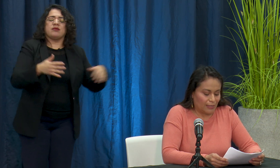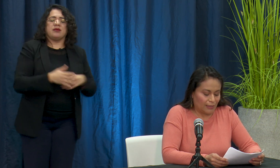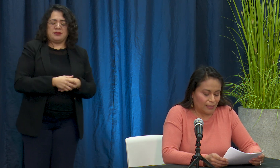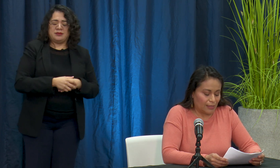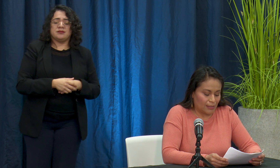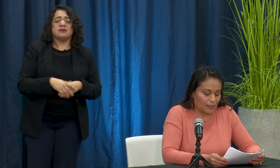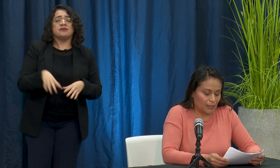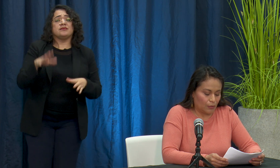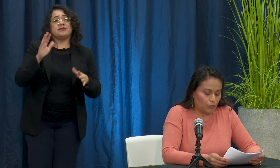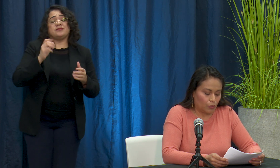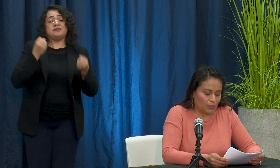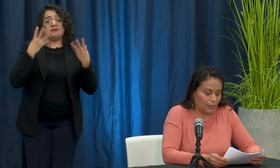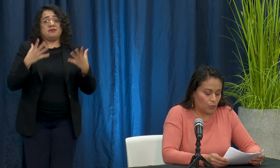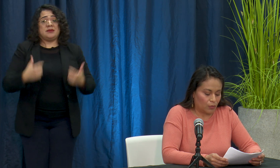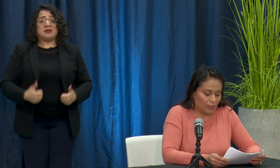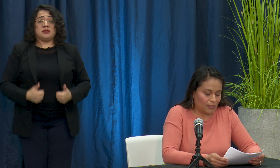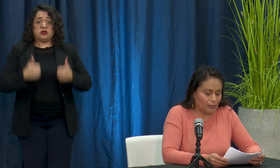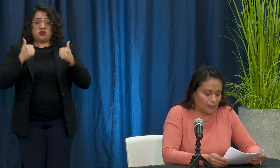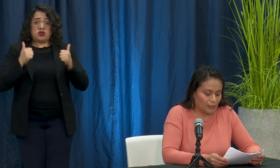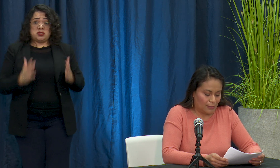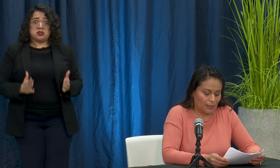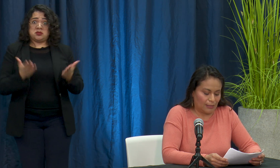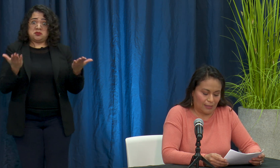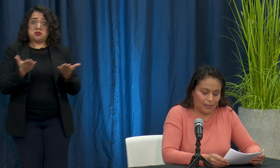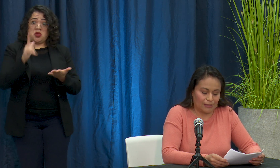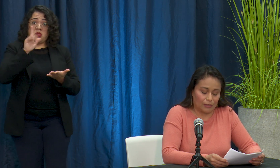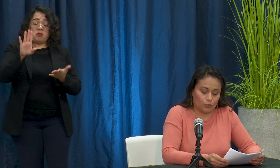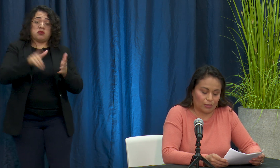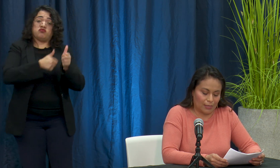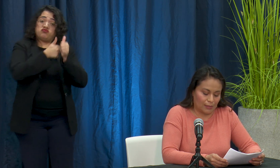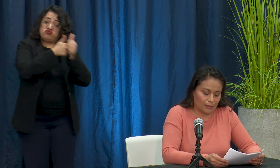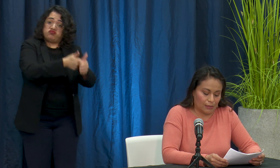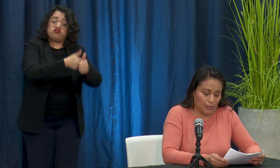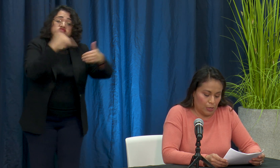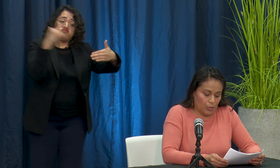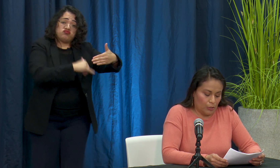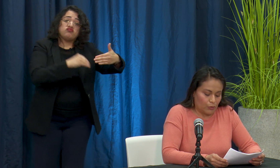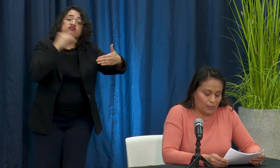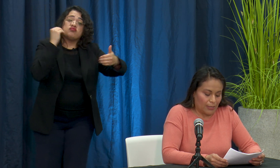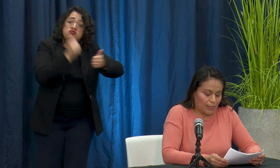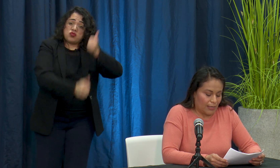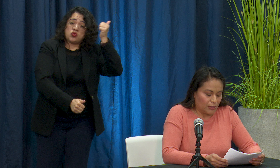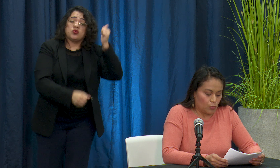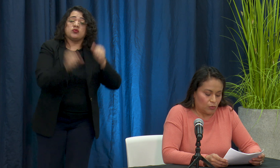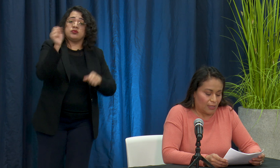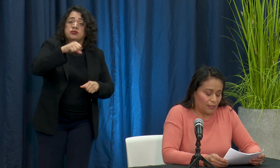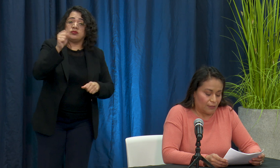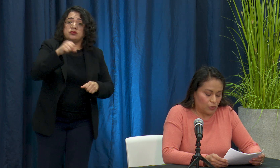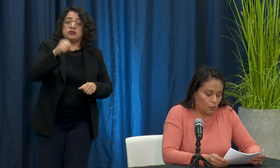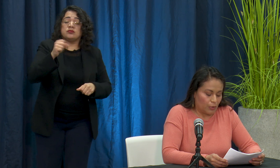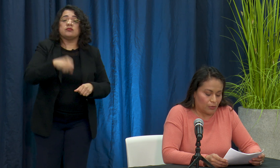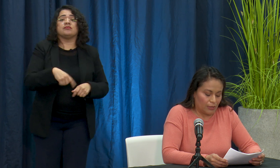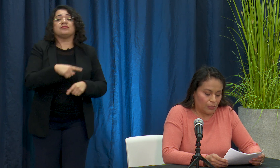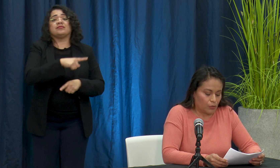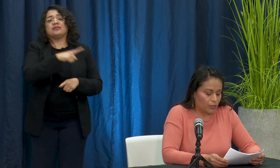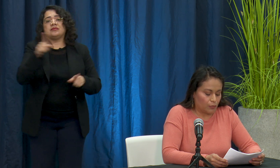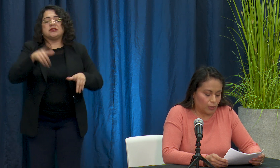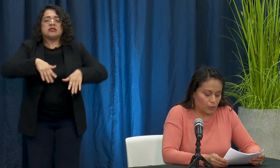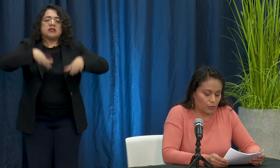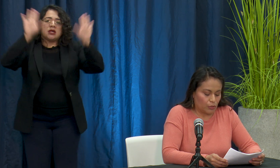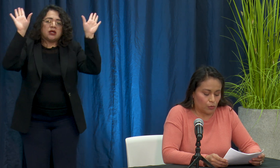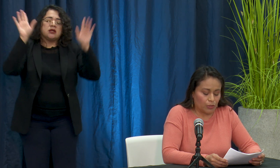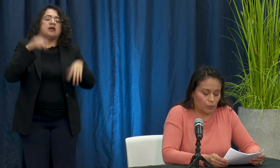nuestros residentes han seguido todas las órdenes de quedarse en sus casas. Yo sé que es un sacrificio, pero sin